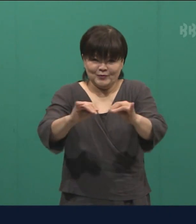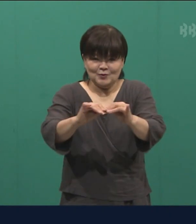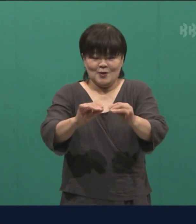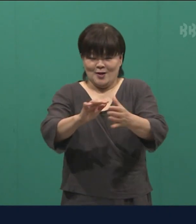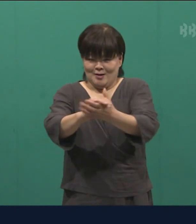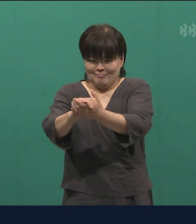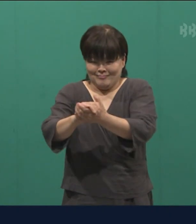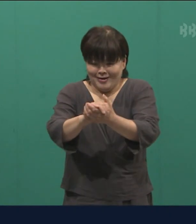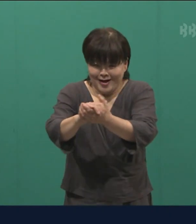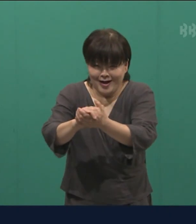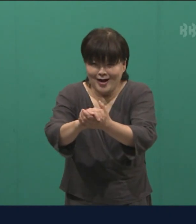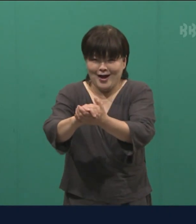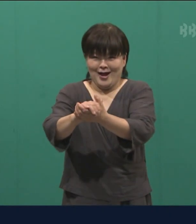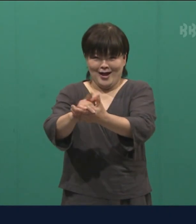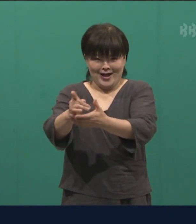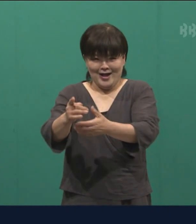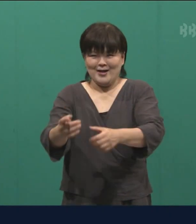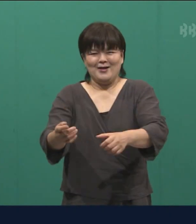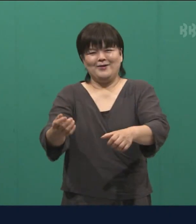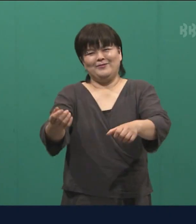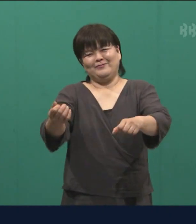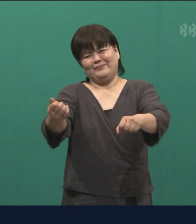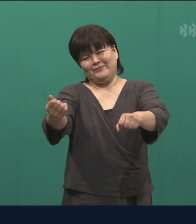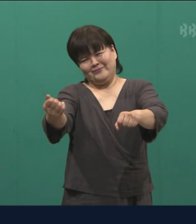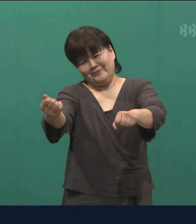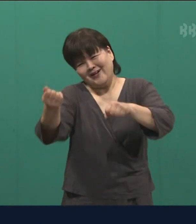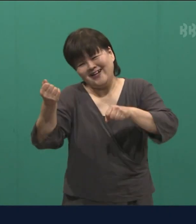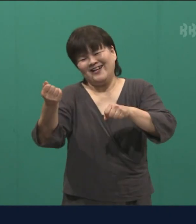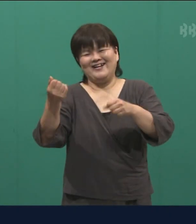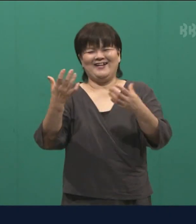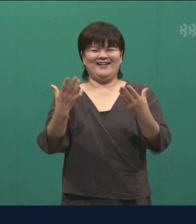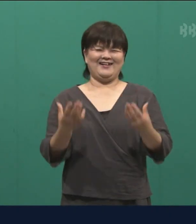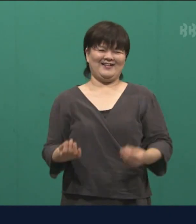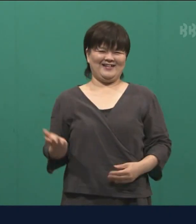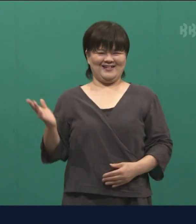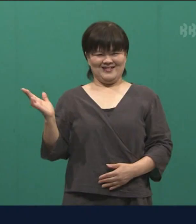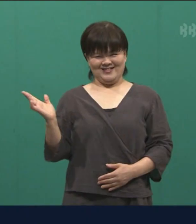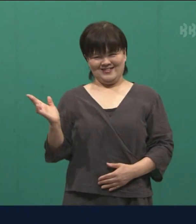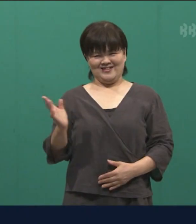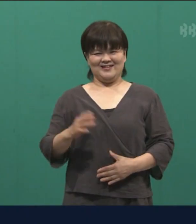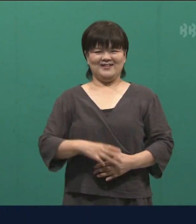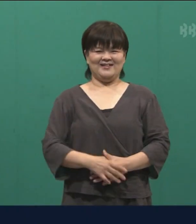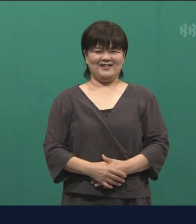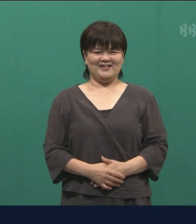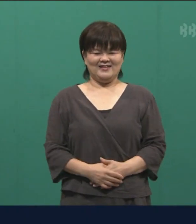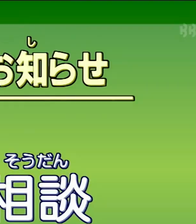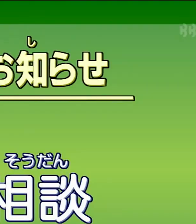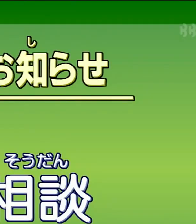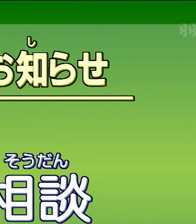が見事なチームワークを見せ、優勝をつかみ取りました。